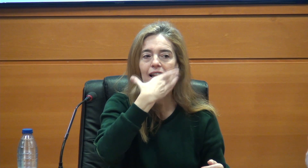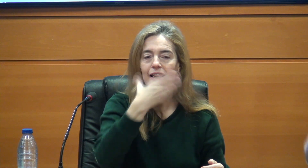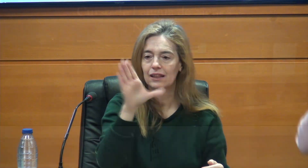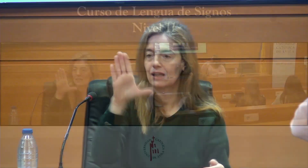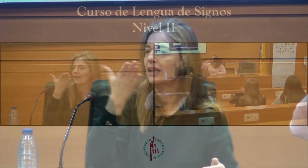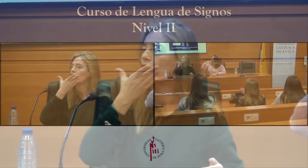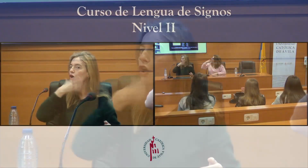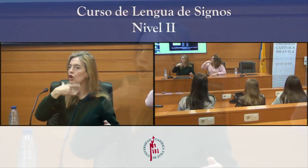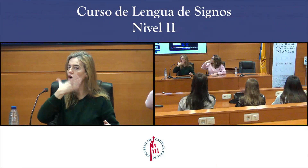conocer